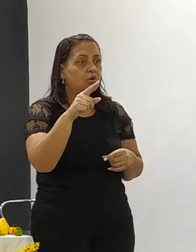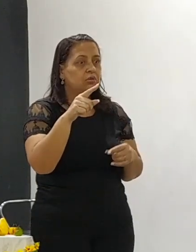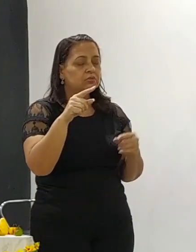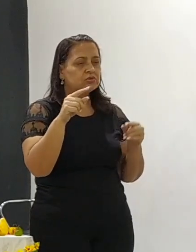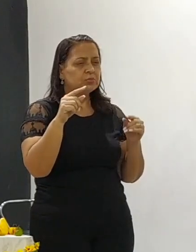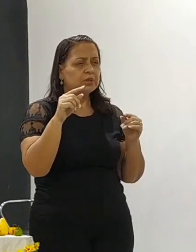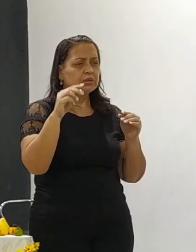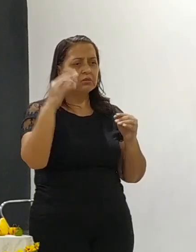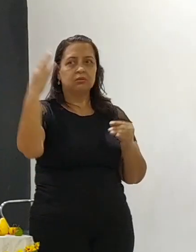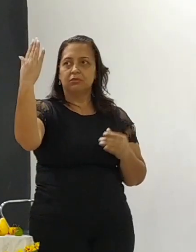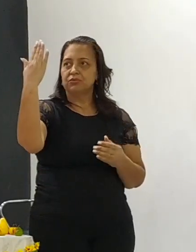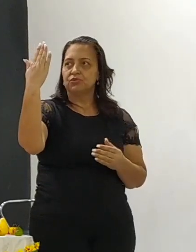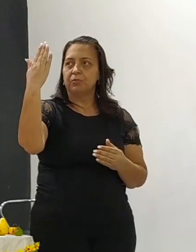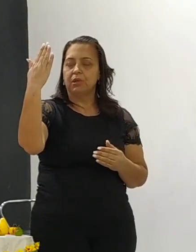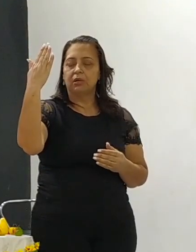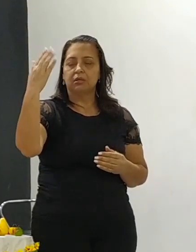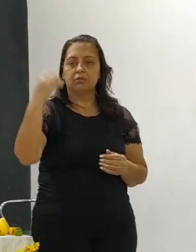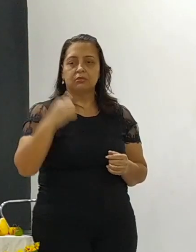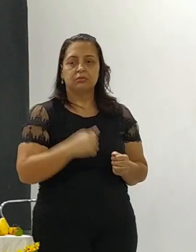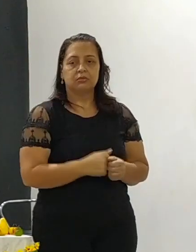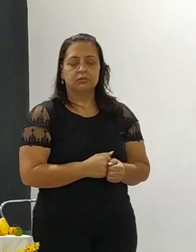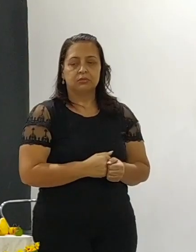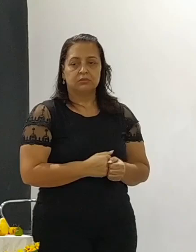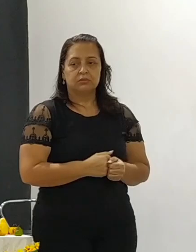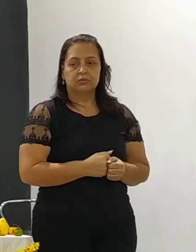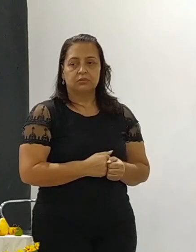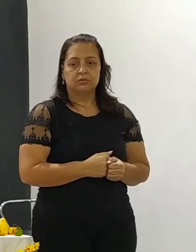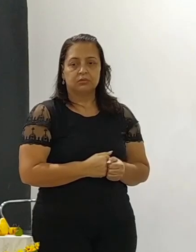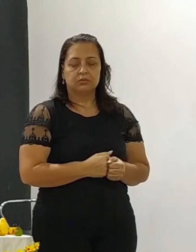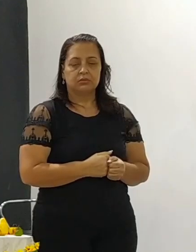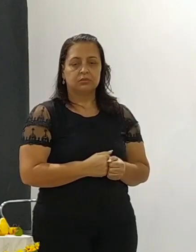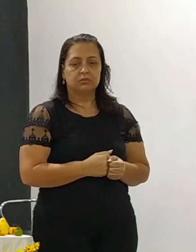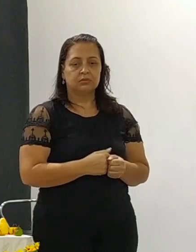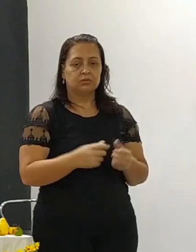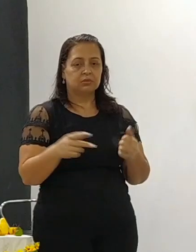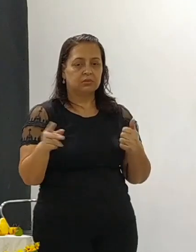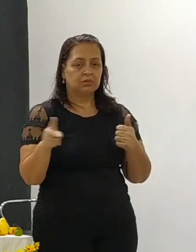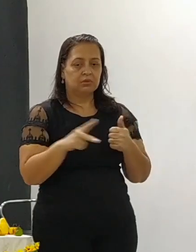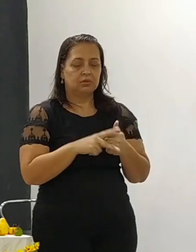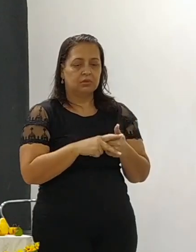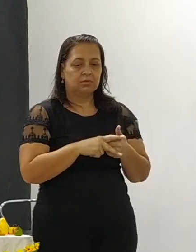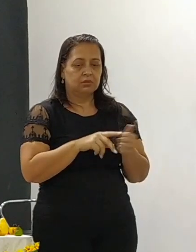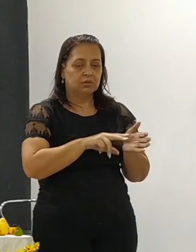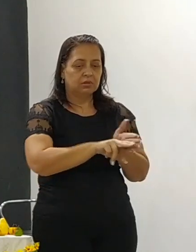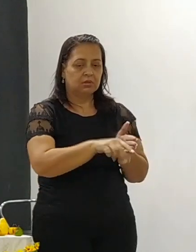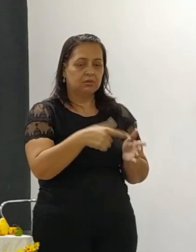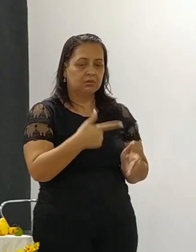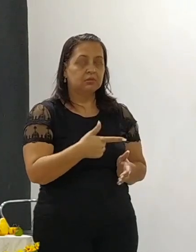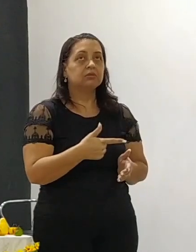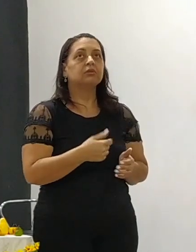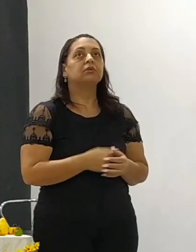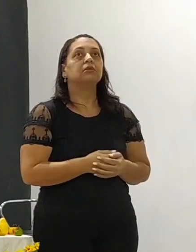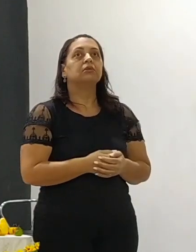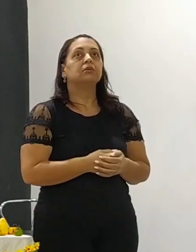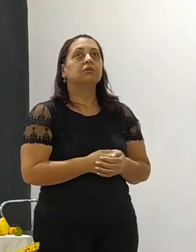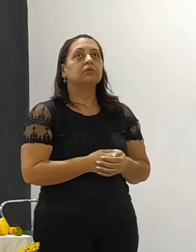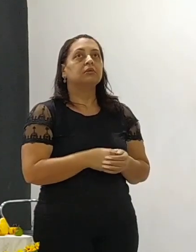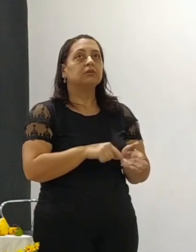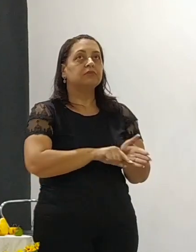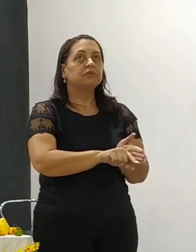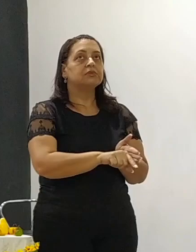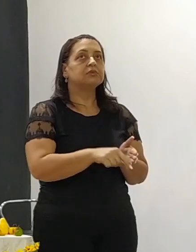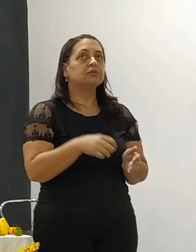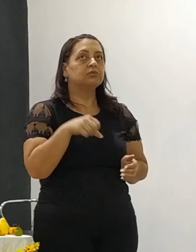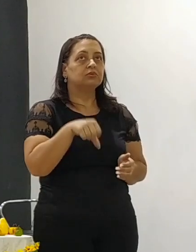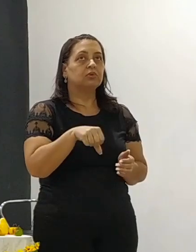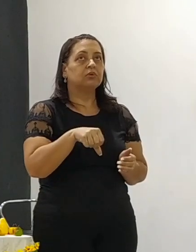assim, falando através do apóstolo Pedro, capítulo 2, versículo 9: mas vós sois